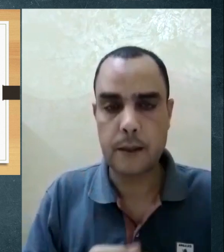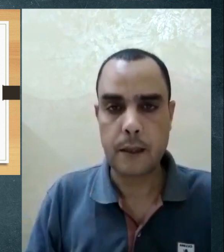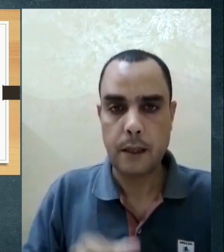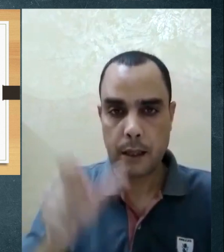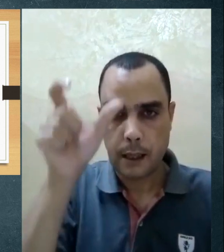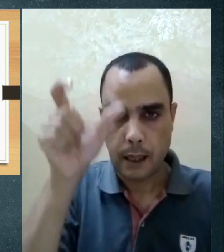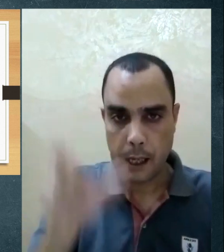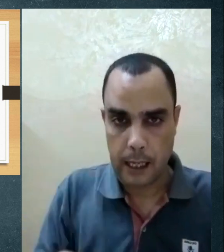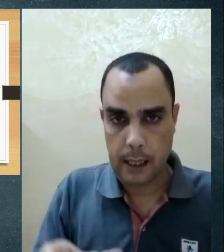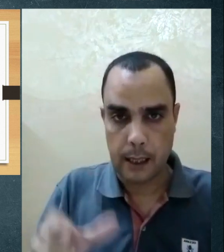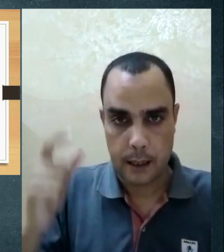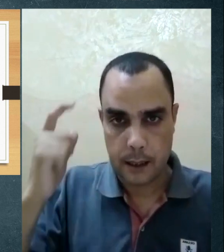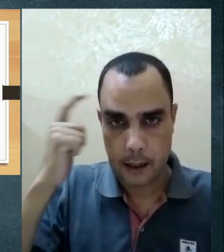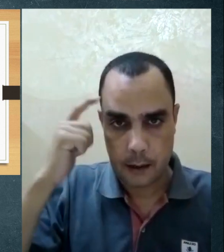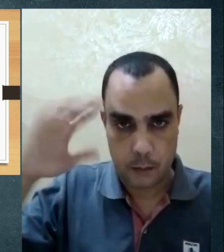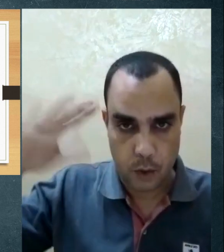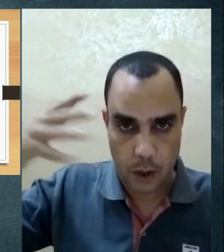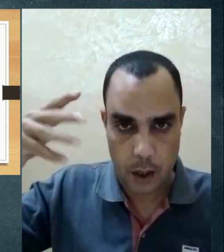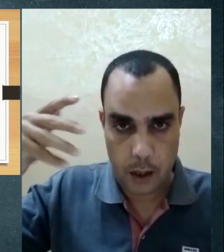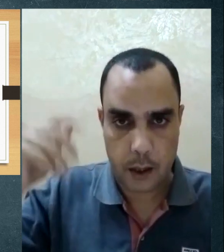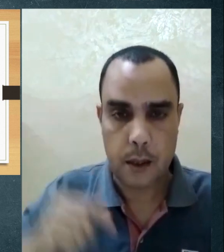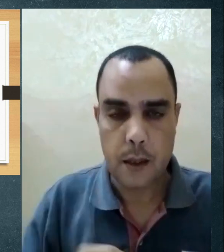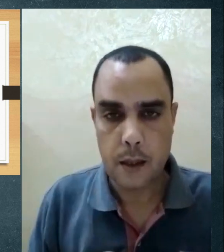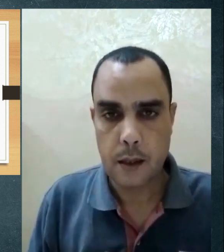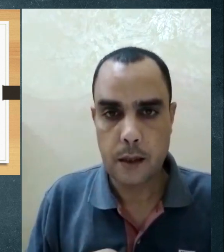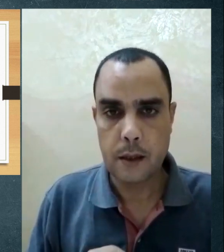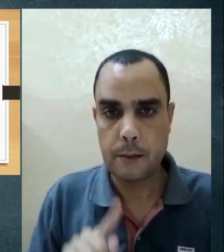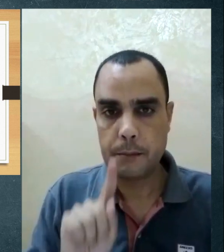علاقة المراهق